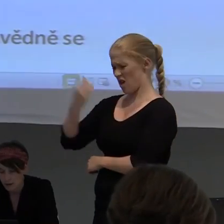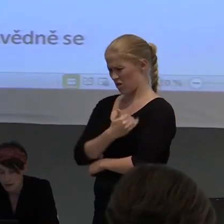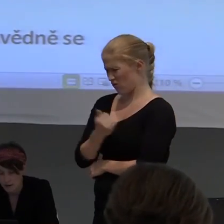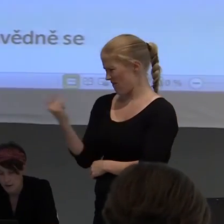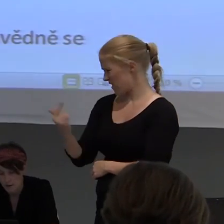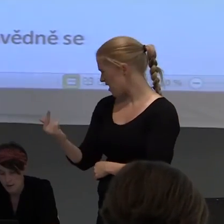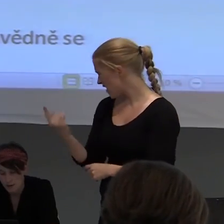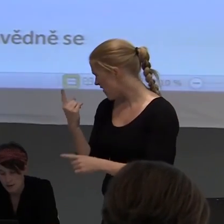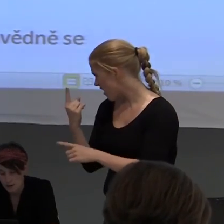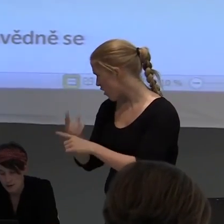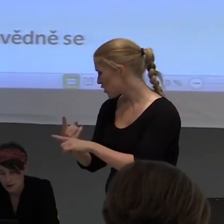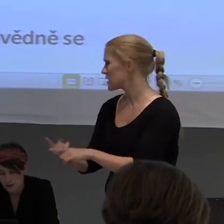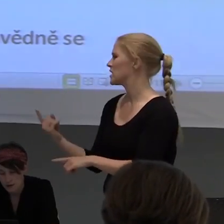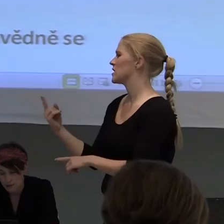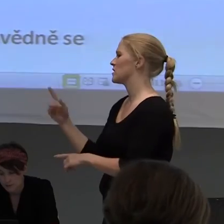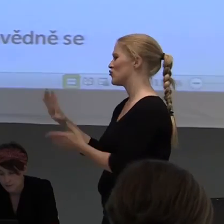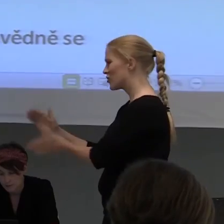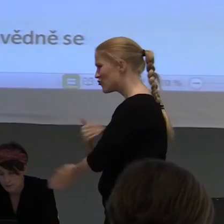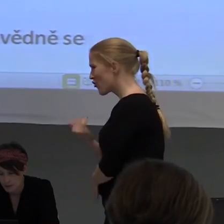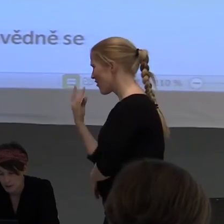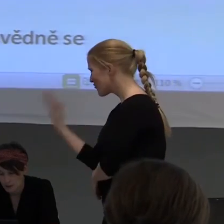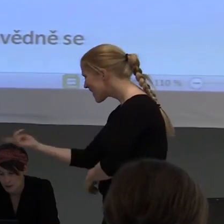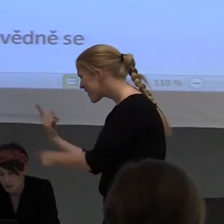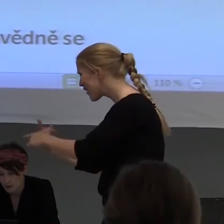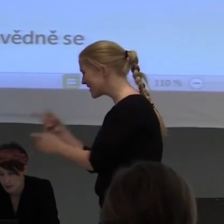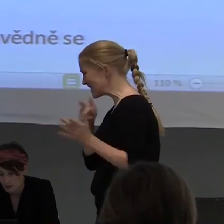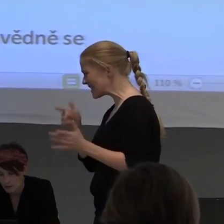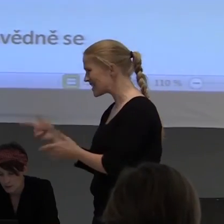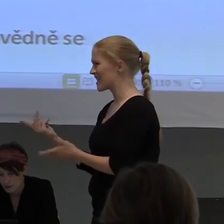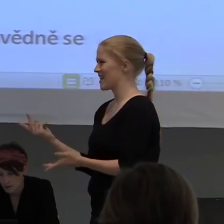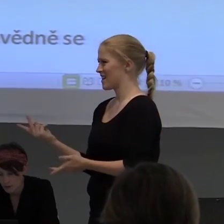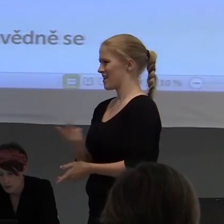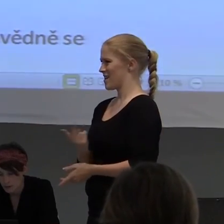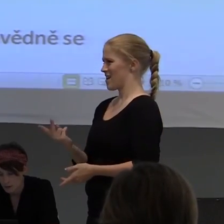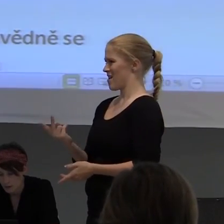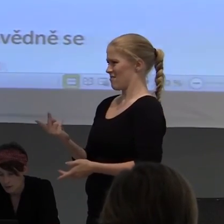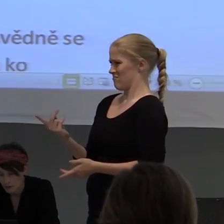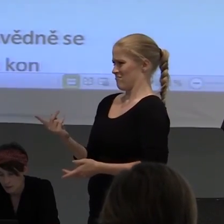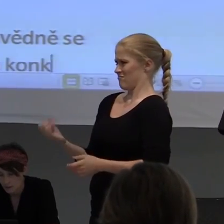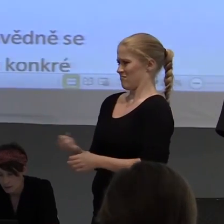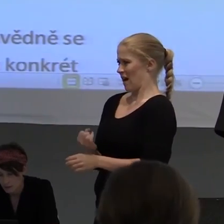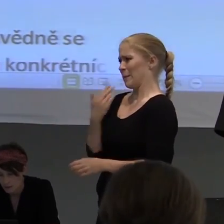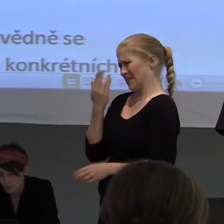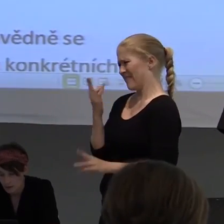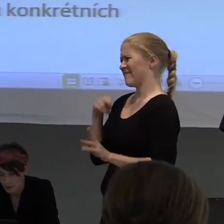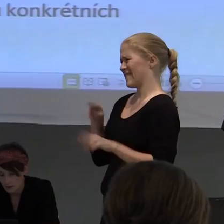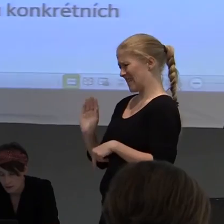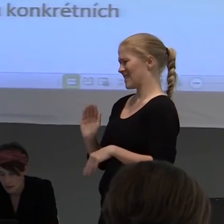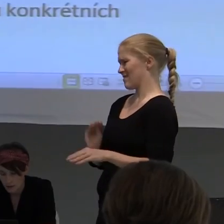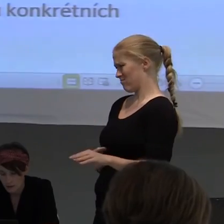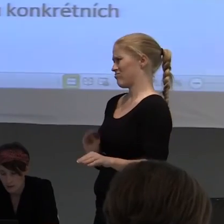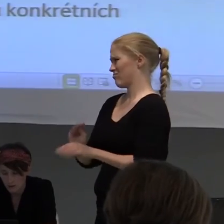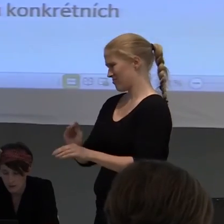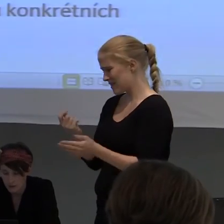toho, jak se napíše, že ten žák ho potřebuje, nejsou to tyto hodiny, jo? Jsou to hodiny dalších